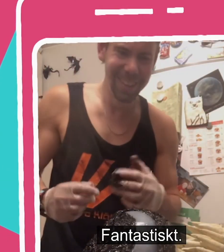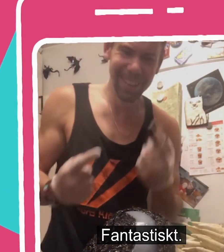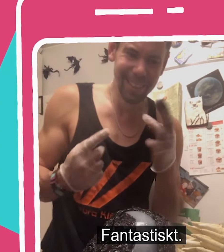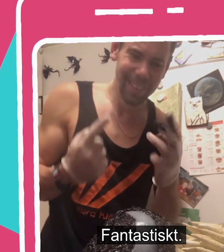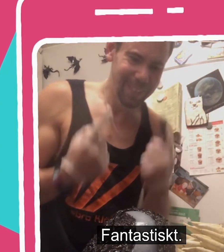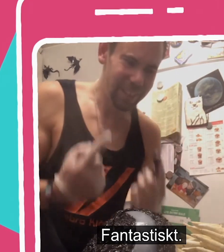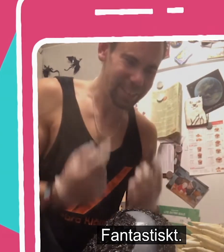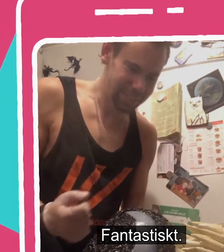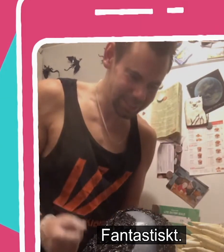Fantastiskt.